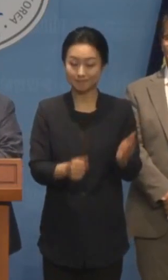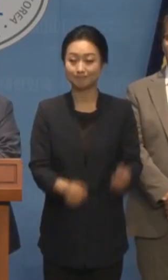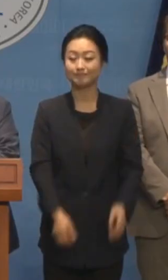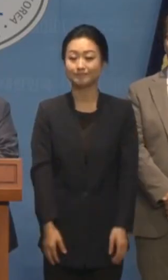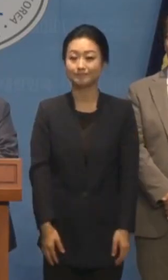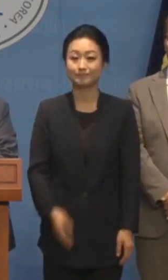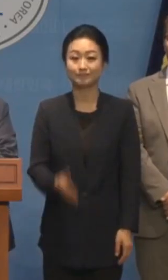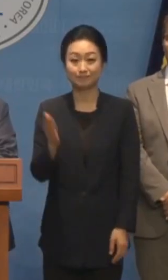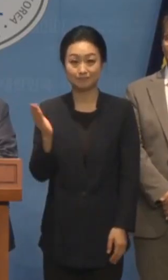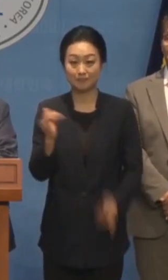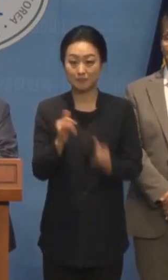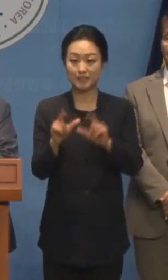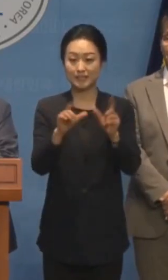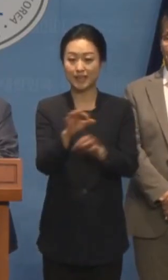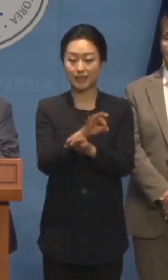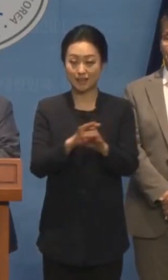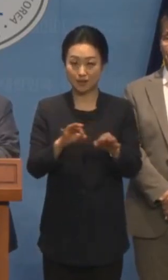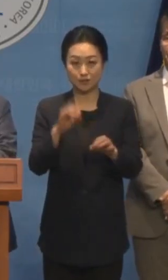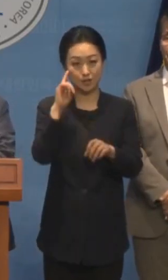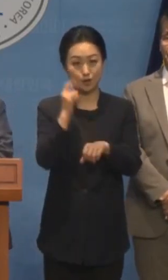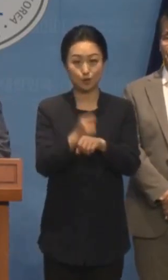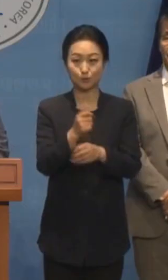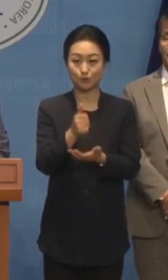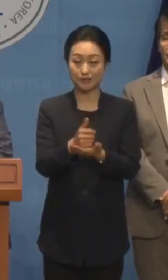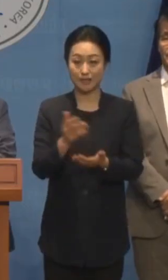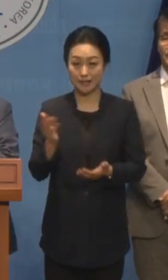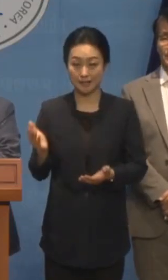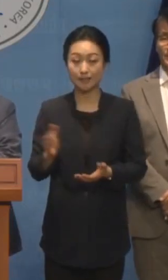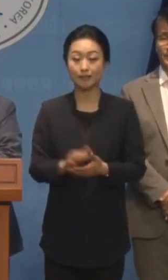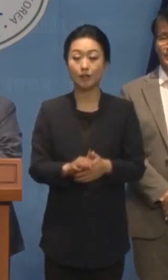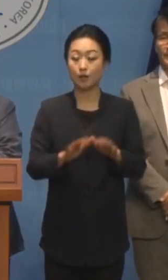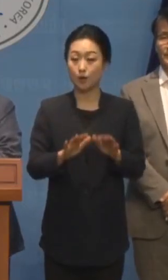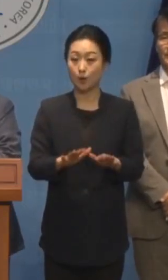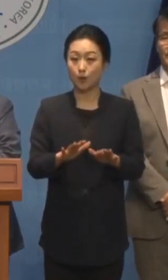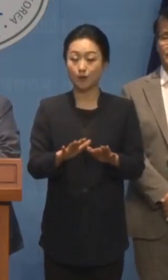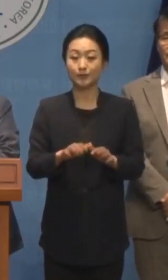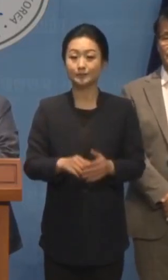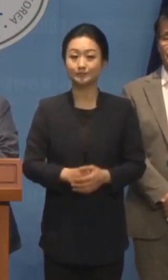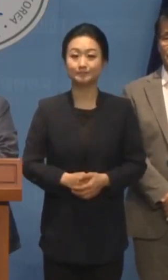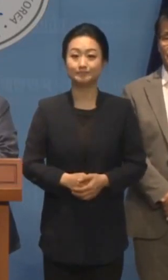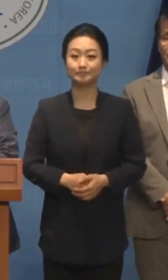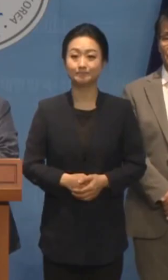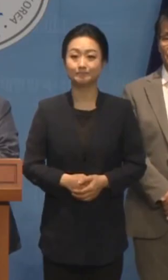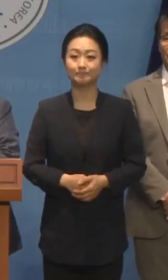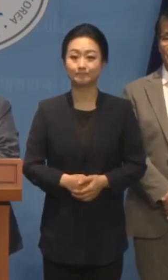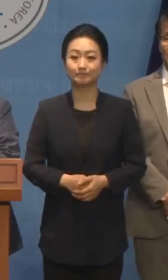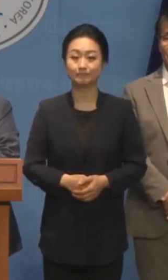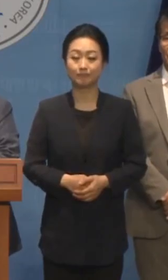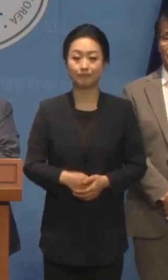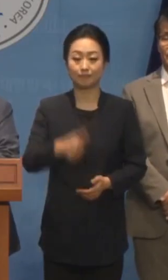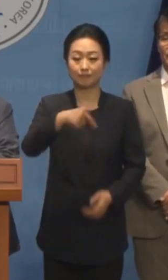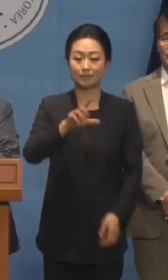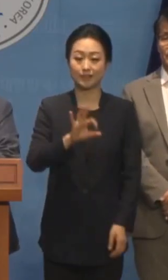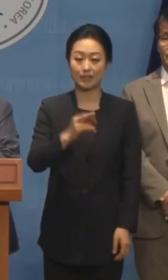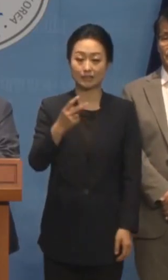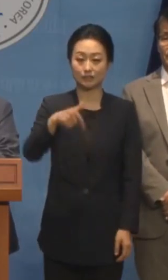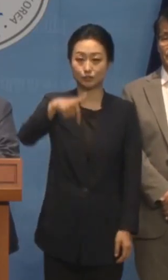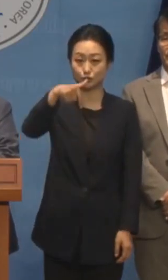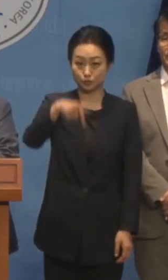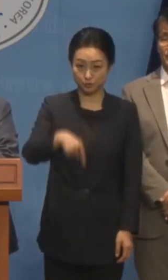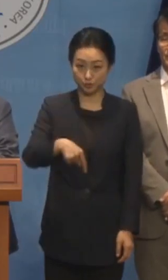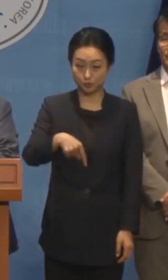저는 민생경제연구소 안진글이라고 합니다. 오늘 기자회견 순서는 최근 이 상황과 정세에 대해서 우리 강득구 의원님,